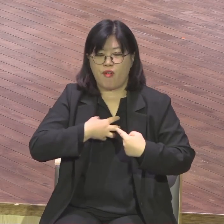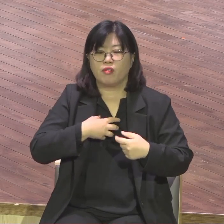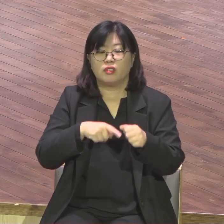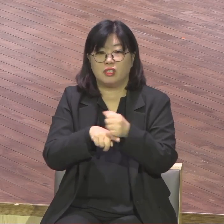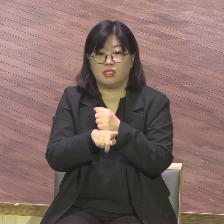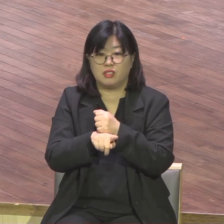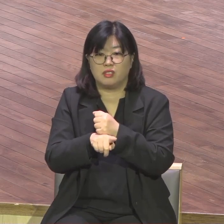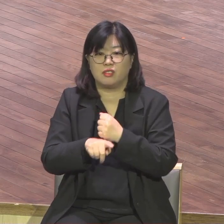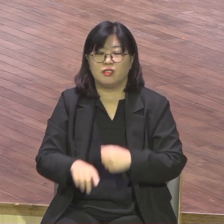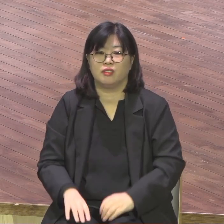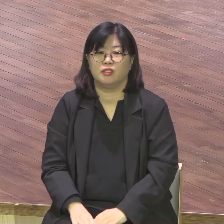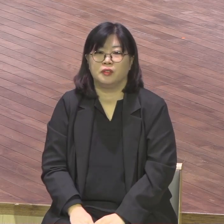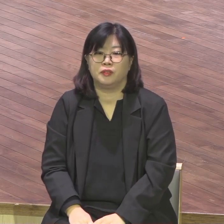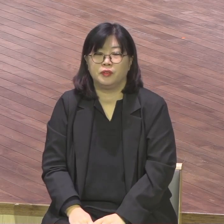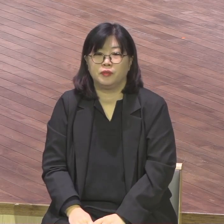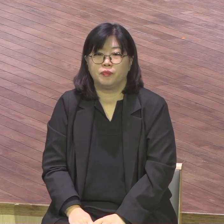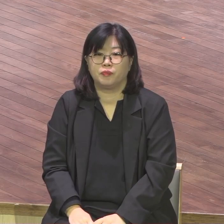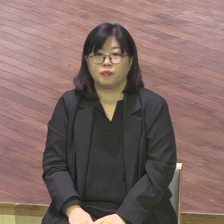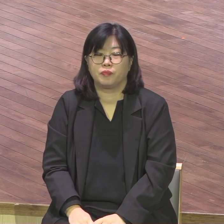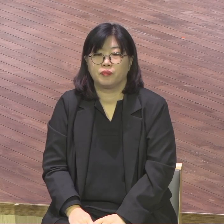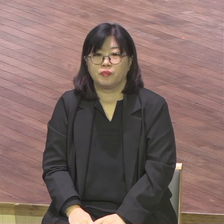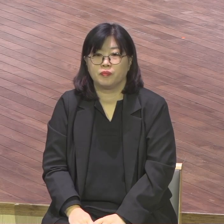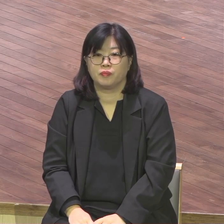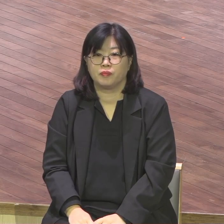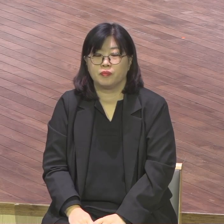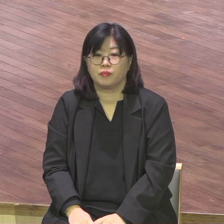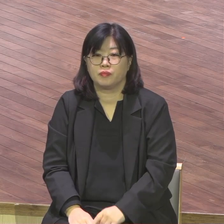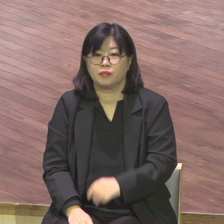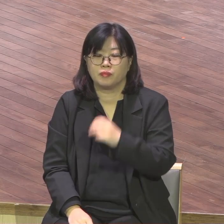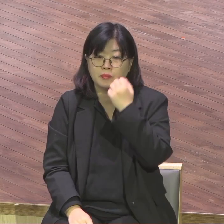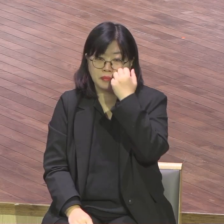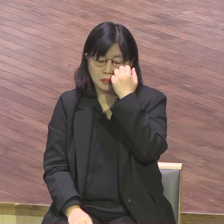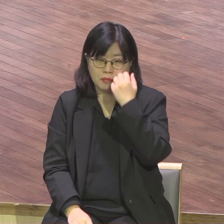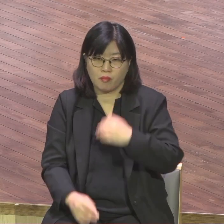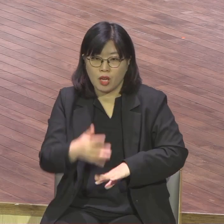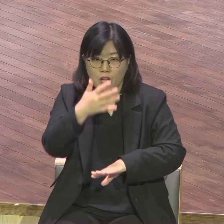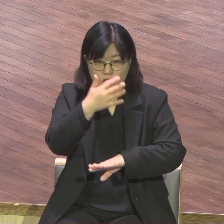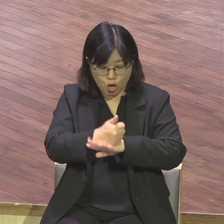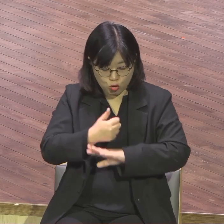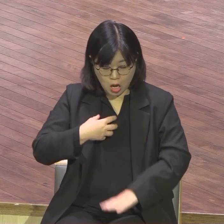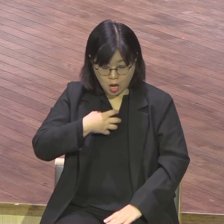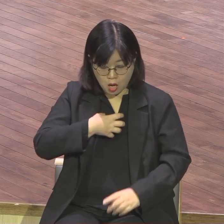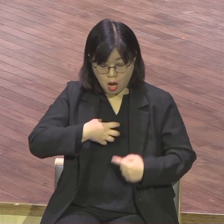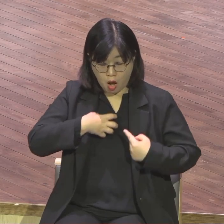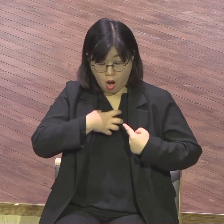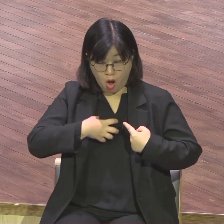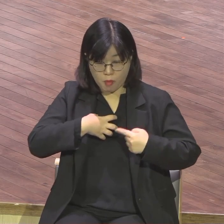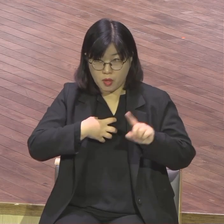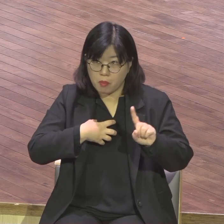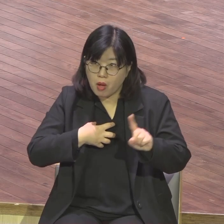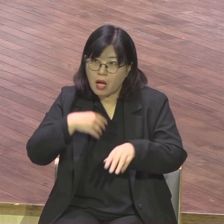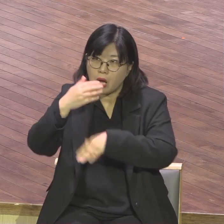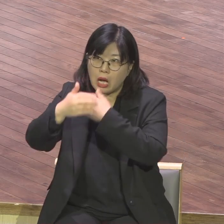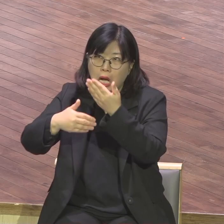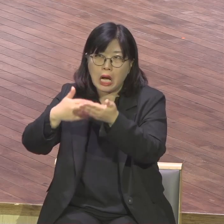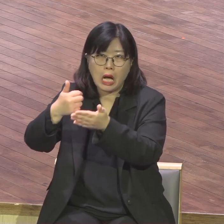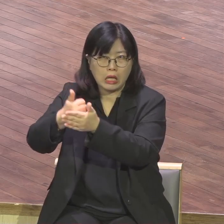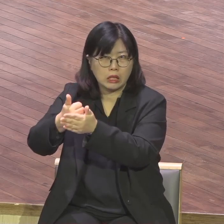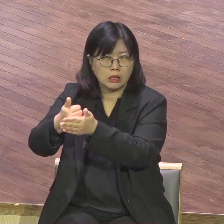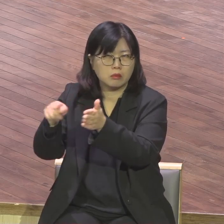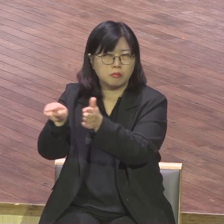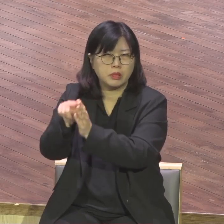염려는요 하나님의 절대 주권을 믿지 못하게 하는 불신앙의 산물이에요.